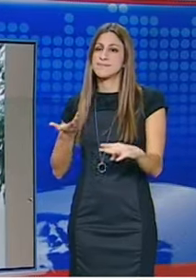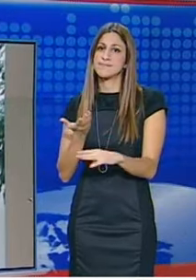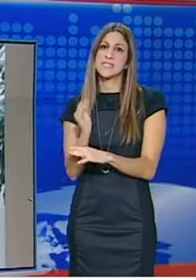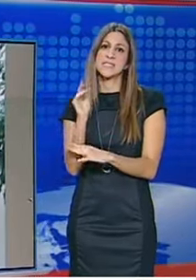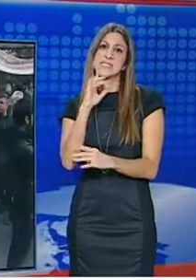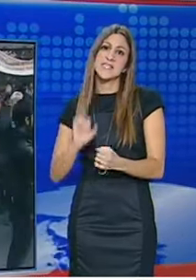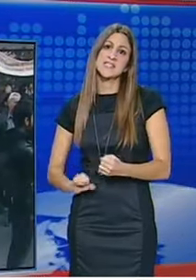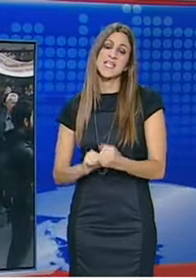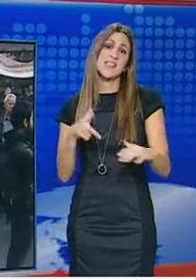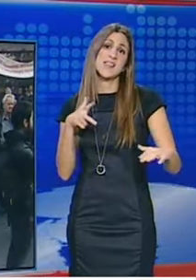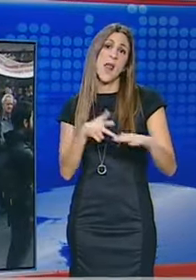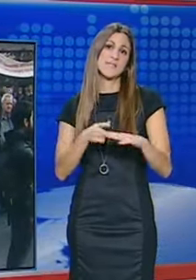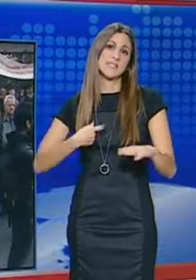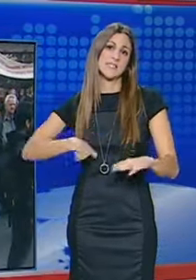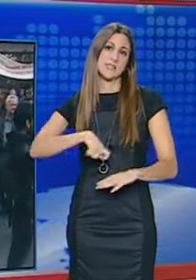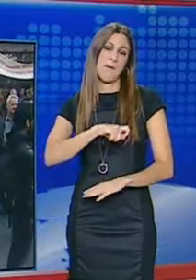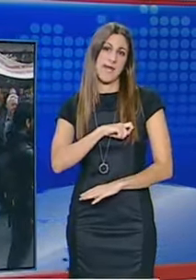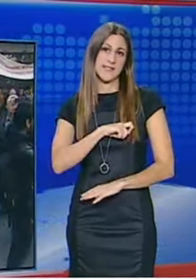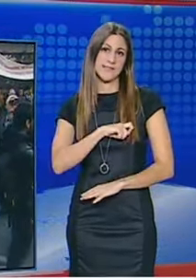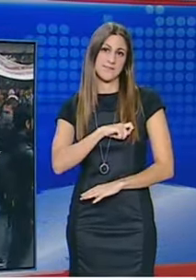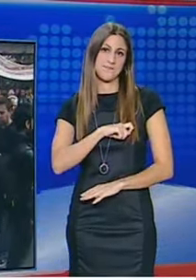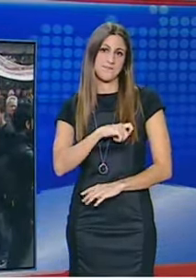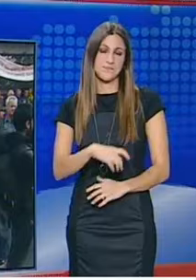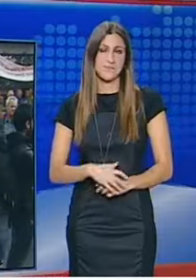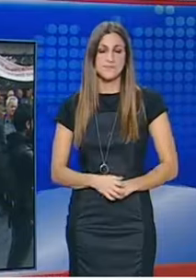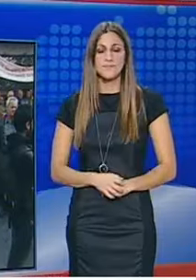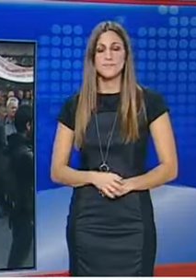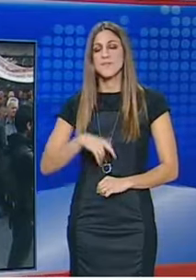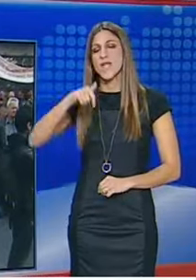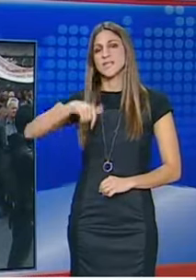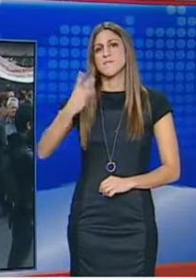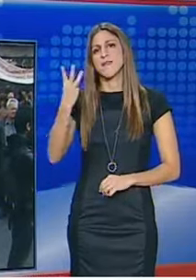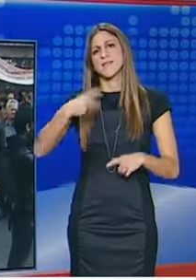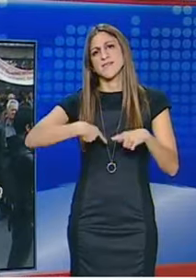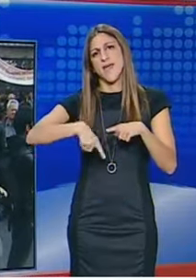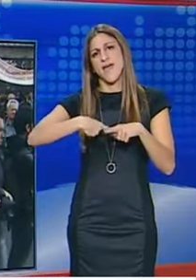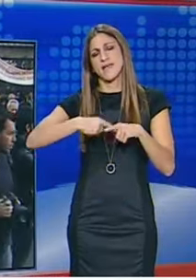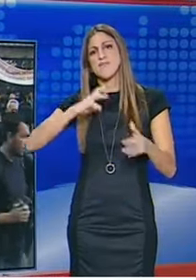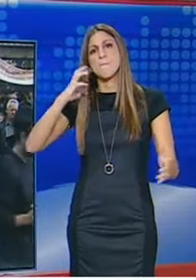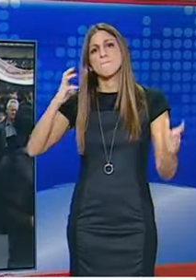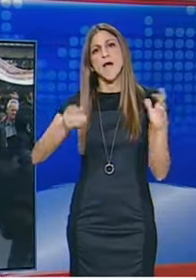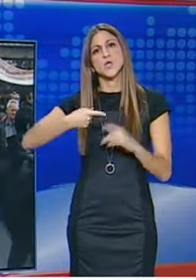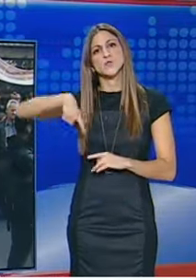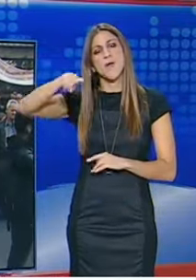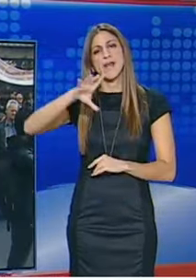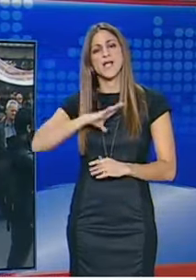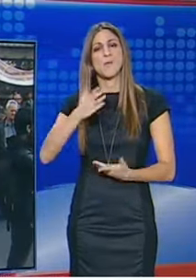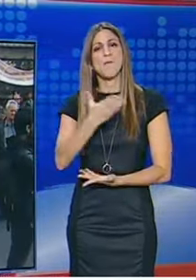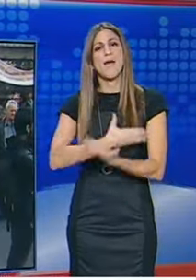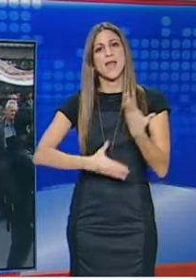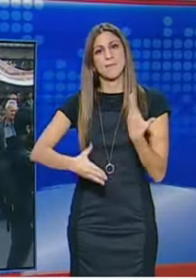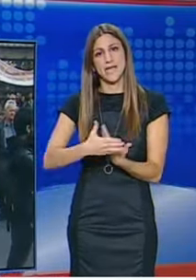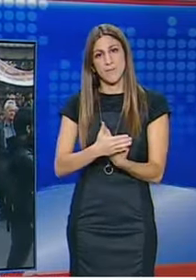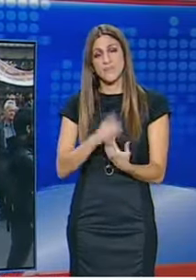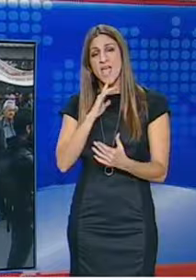ισπανία συγκέντρωση διαμαρτυρίας έξω από το υπουργείο υγείας πραγματοποίησαν άτομα με αναπηρία με αφορμή τη σημερινή παγκόσμια με ημέρα